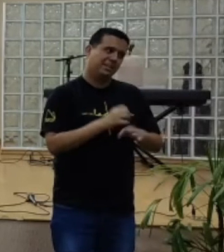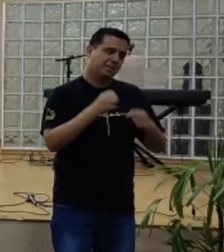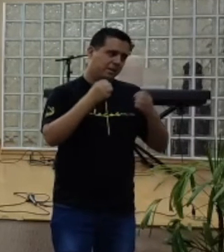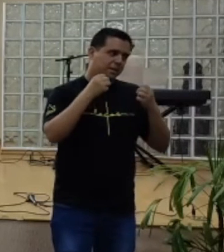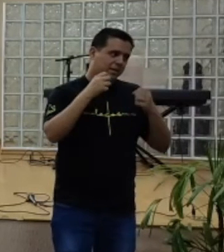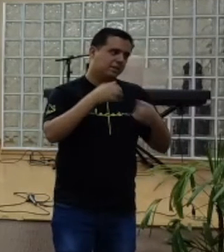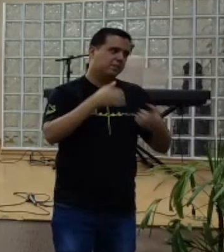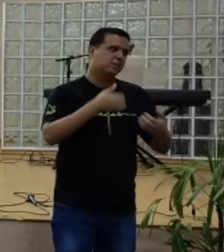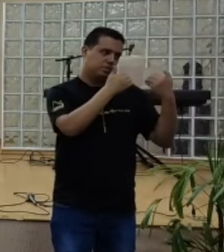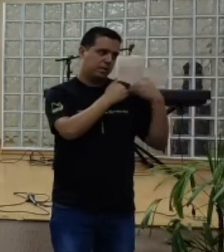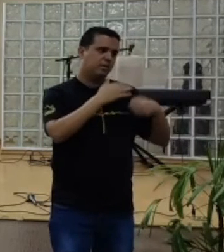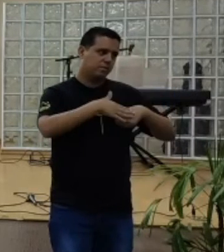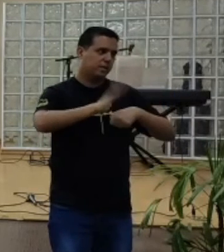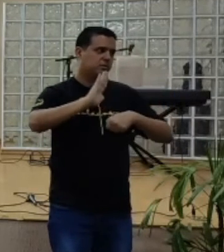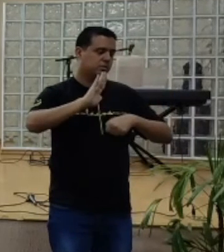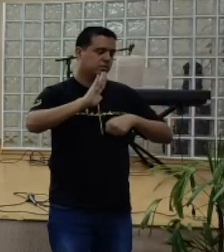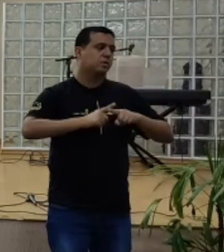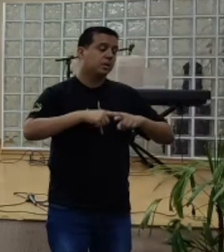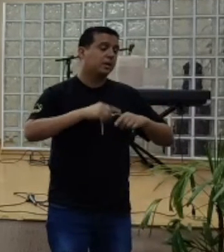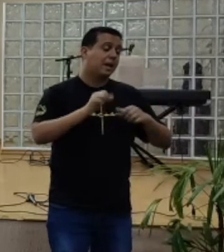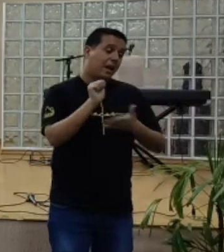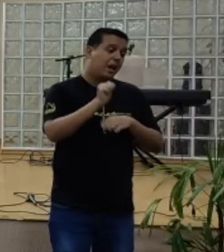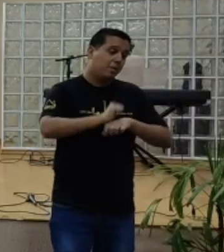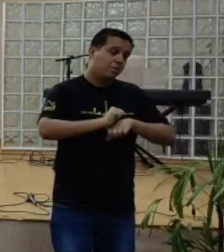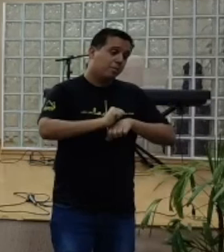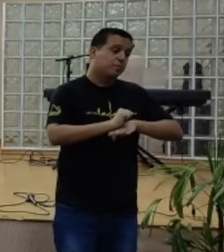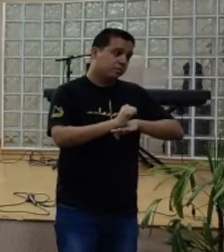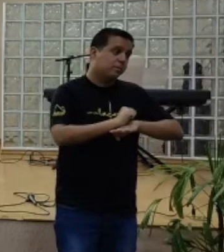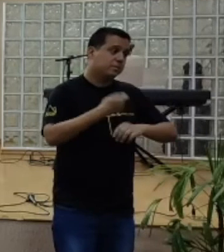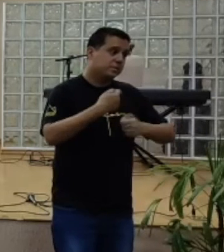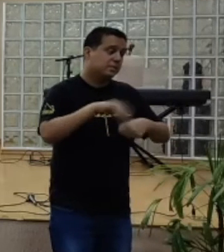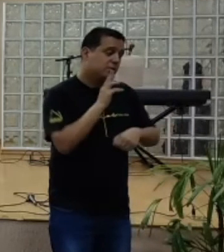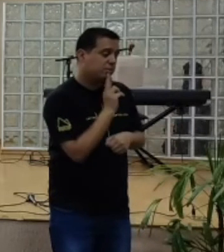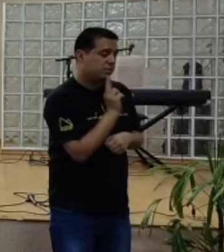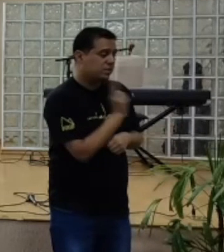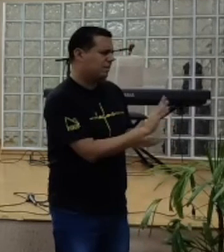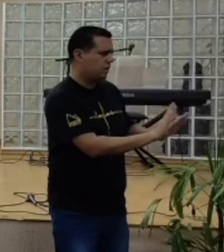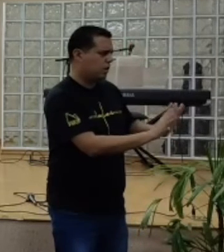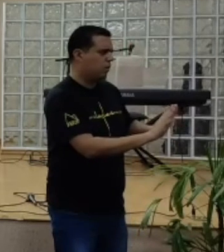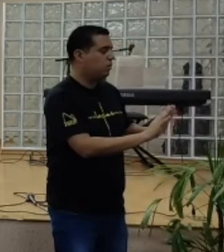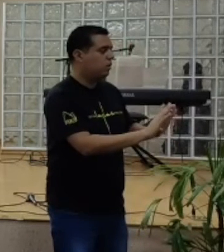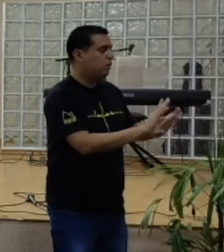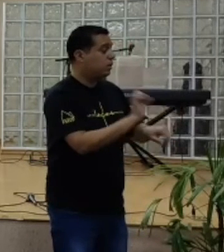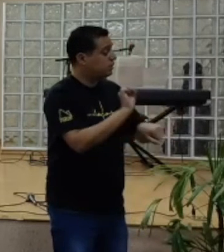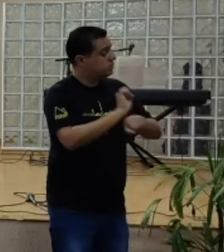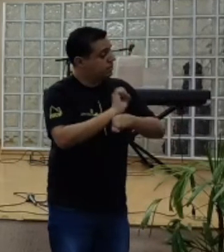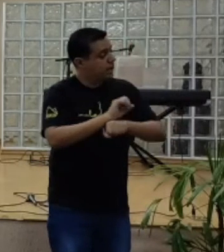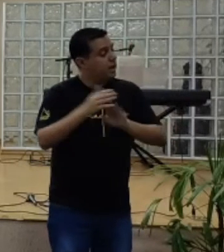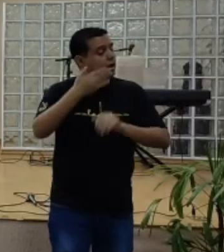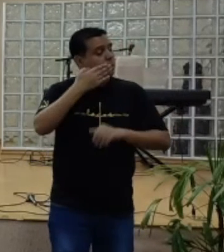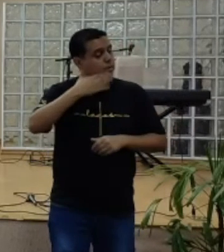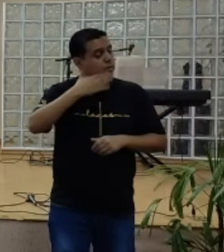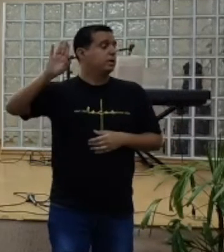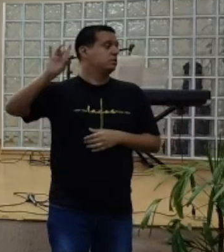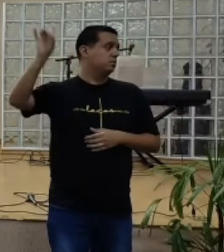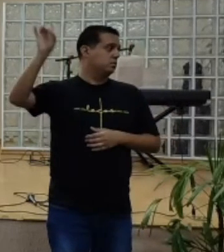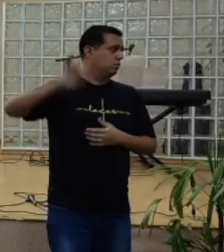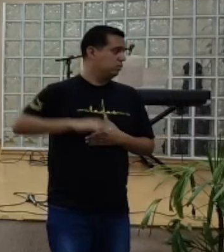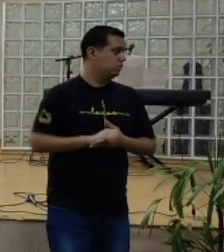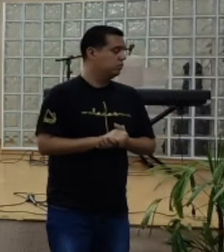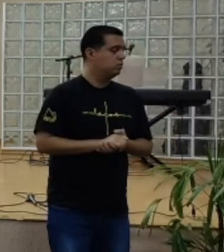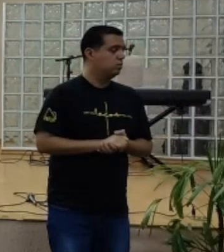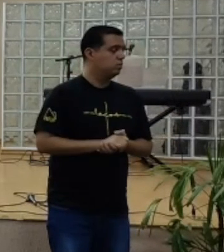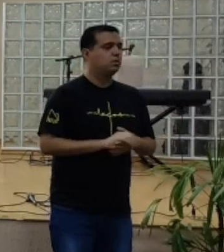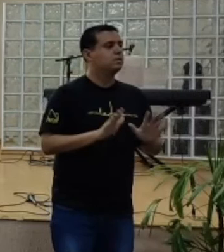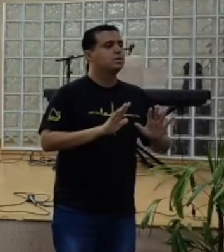Porque Abraão deveria ter dito para Sara: não, vamos aguardar a promessa. Ele falou assim: